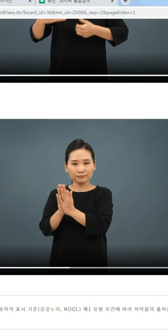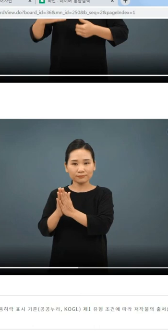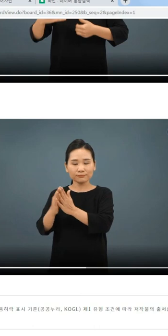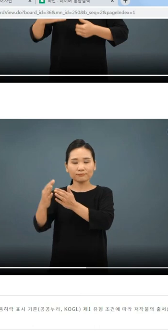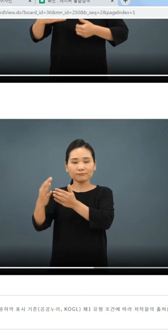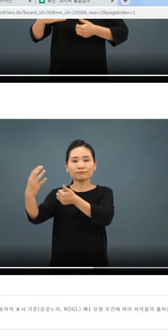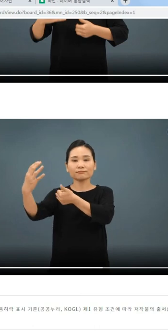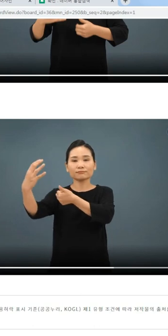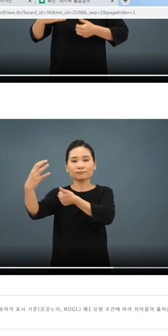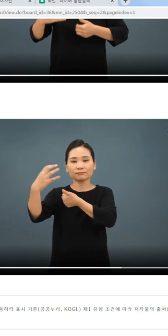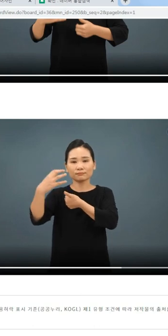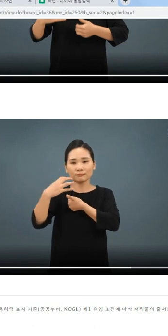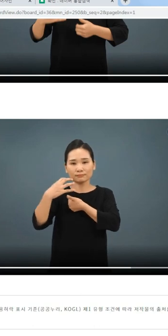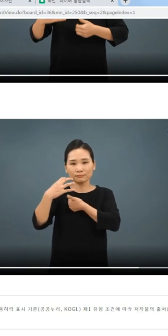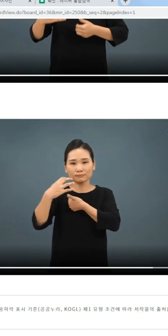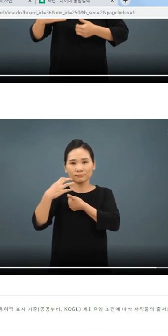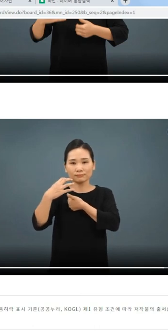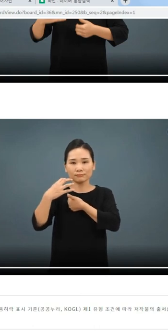뭐 같아?